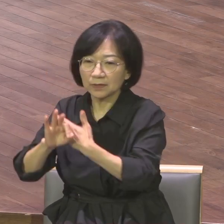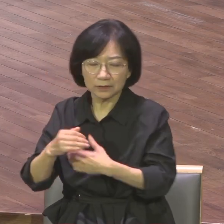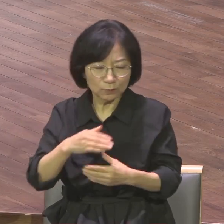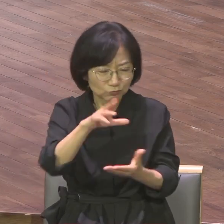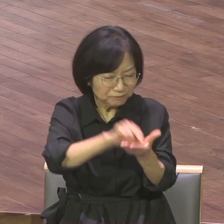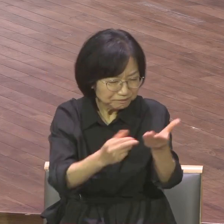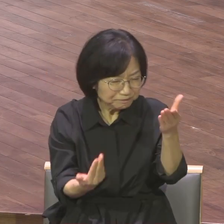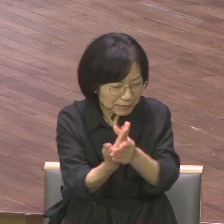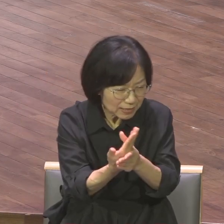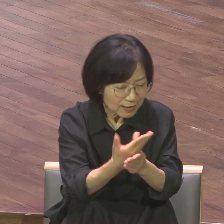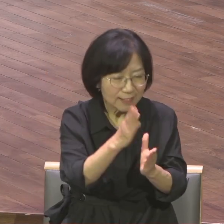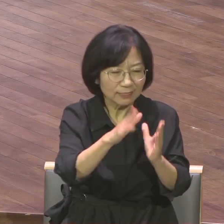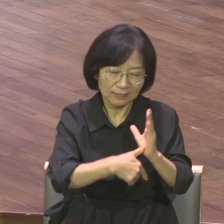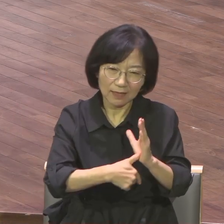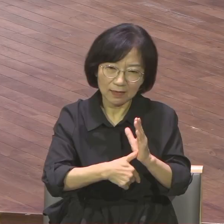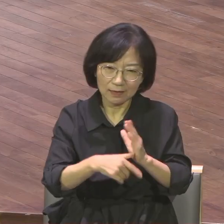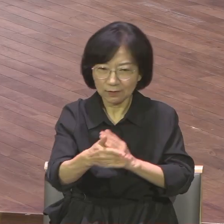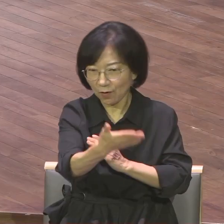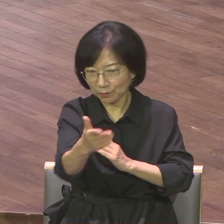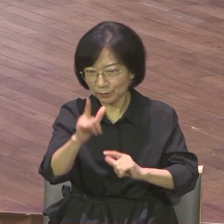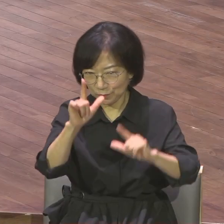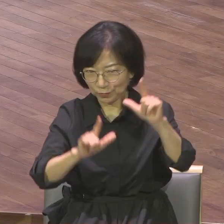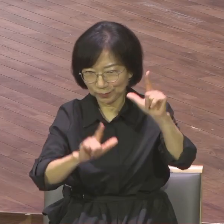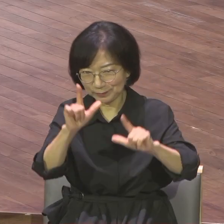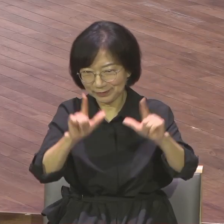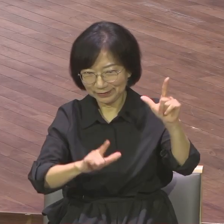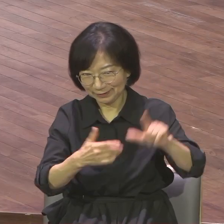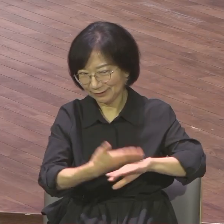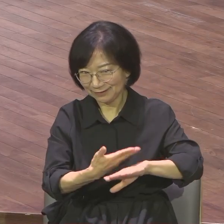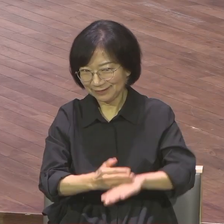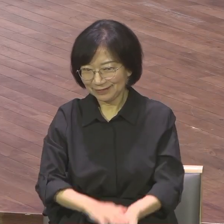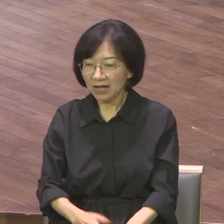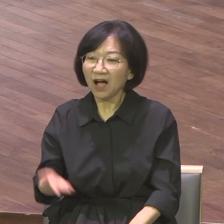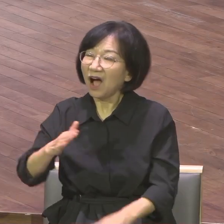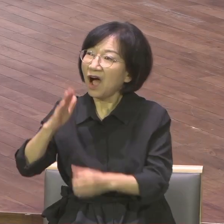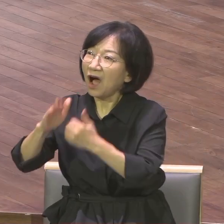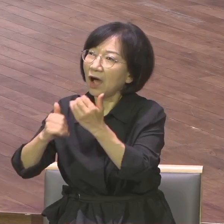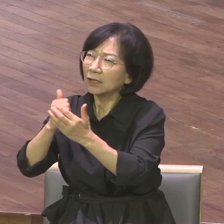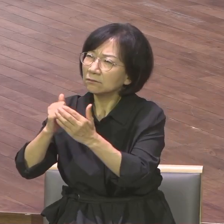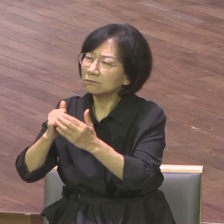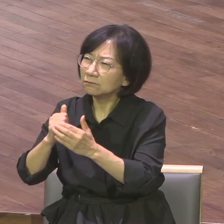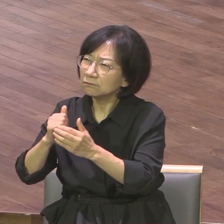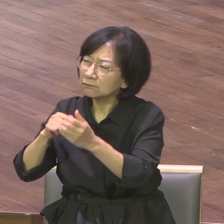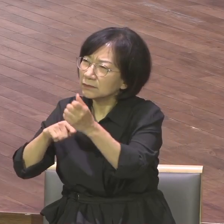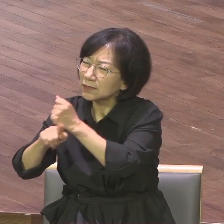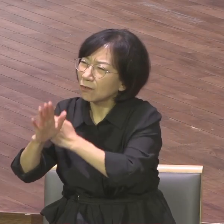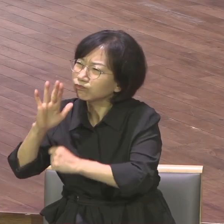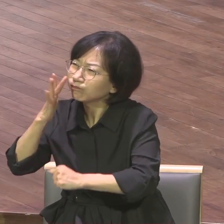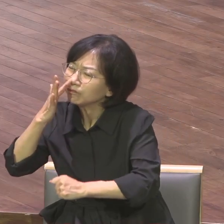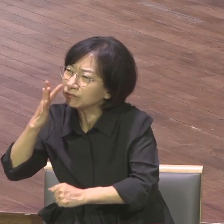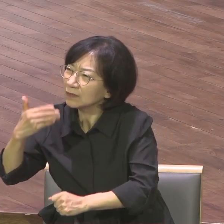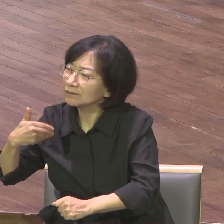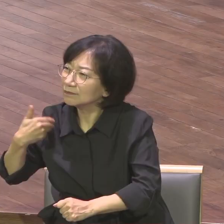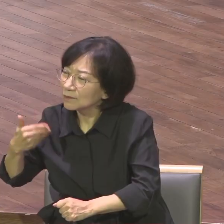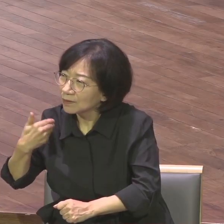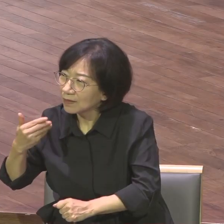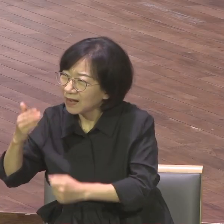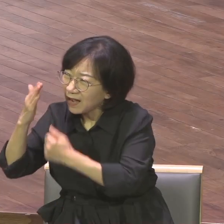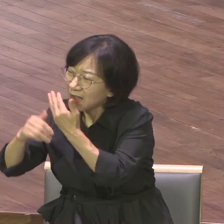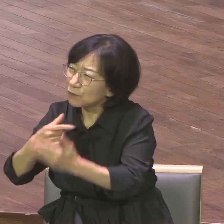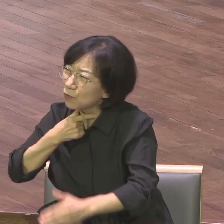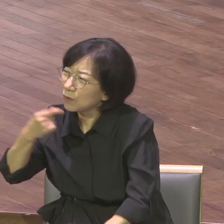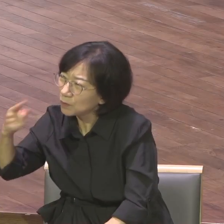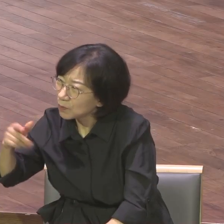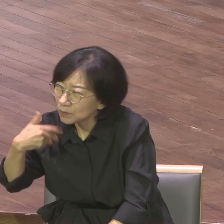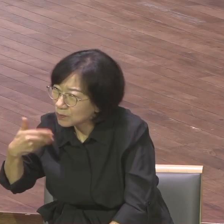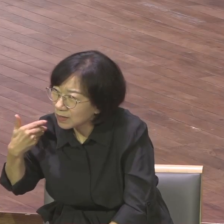그런데 하나님의 본심을 이해하지 못하면 나타나는 것이 뭡니까? 하나님의 그 본심을 이해하지